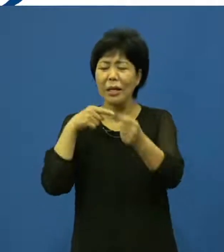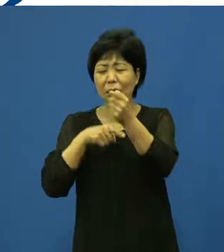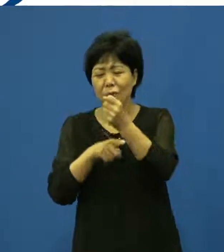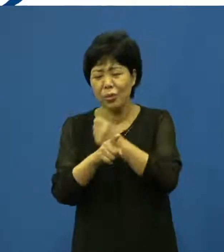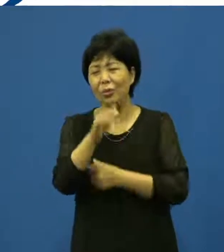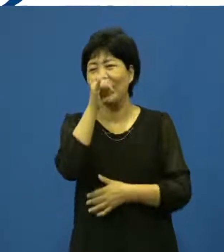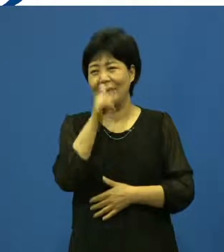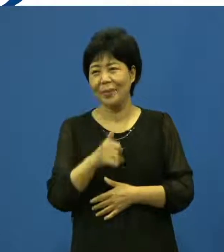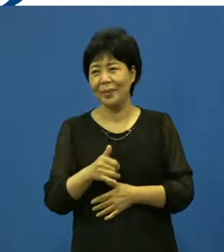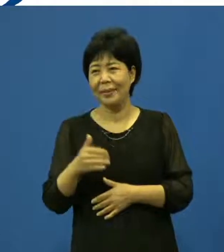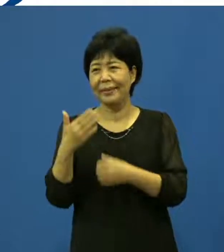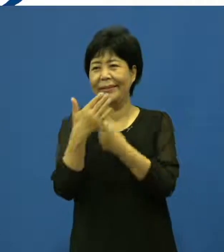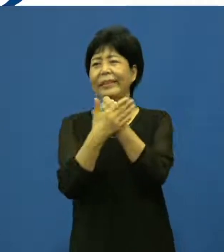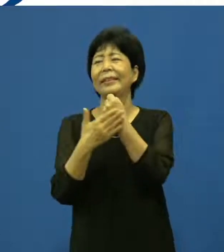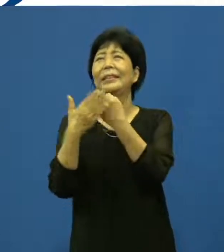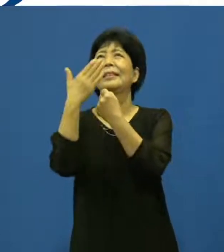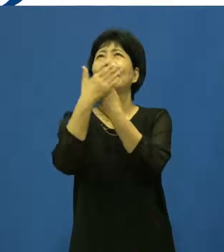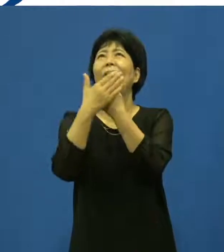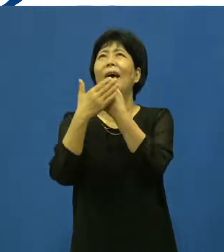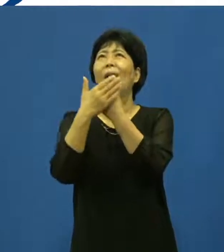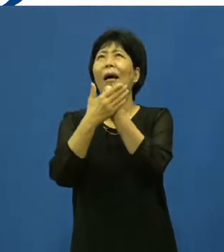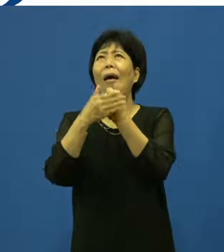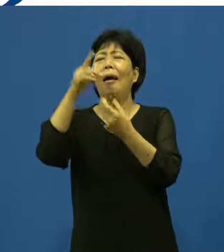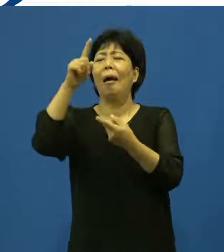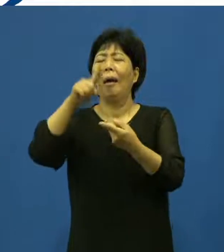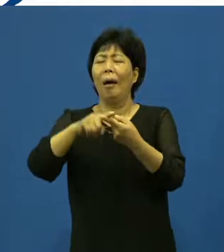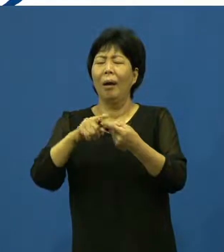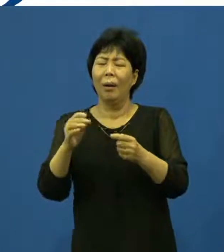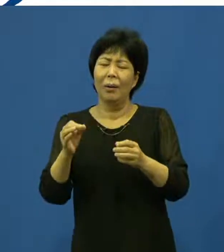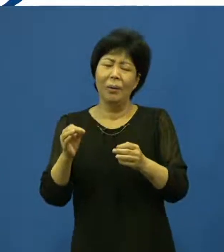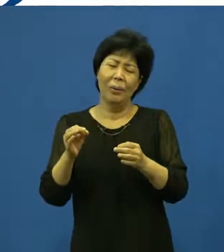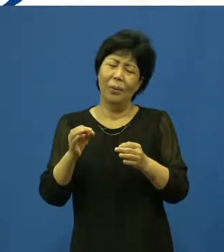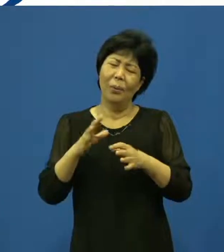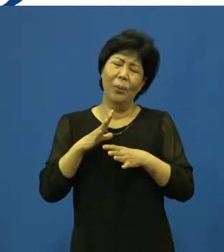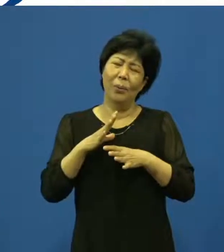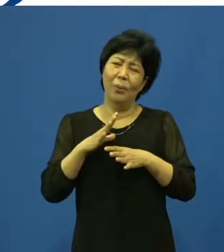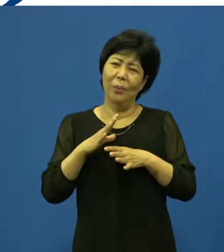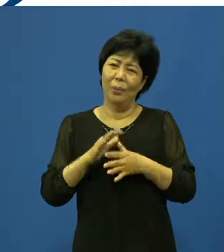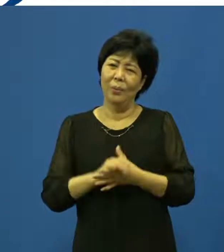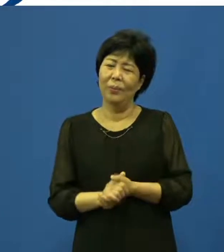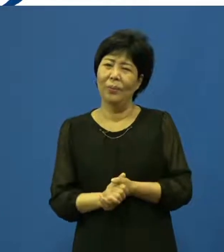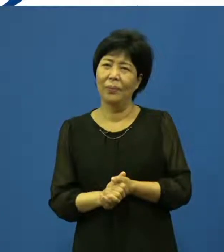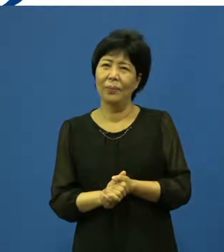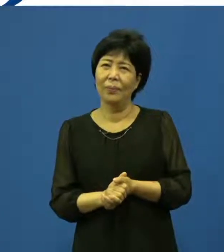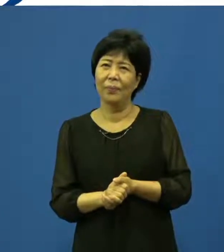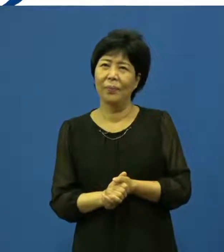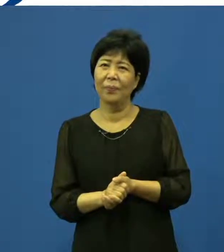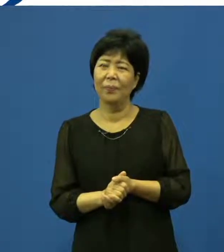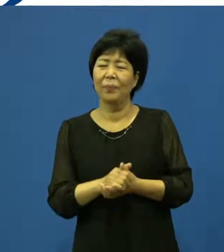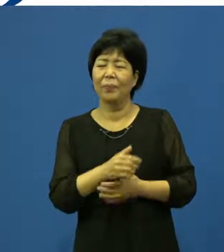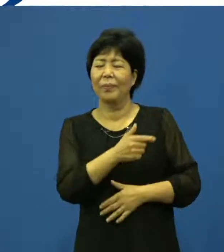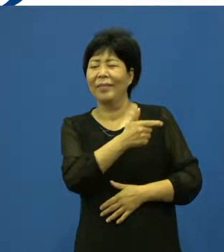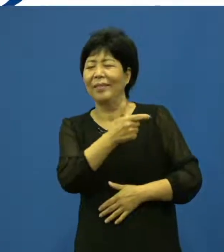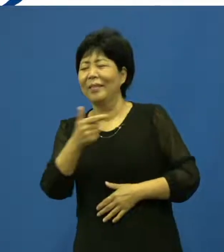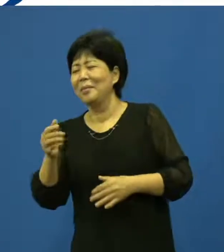그리고 이 은혜 앞에 우리가 놀라는 놀라워요. 얼마나